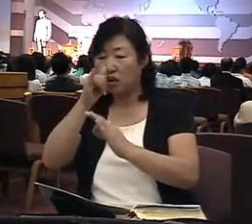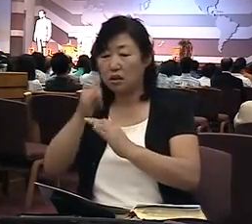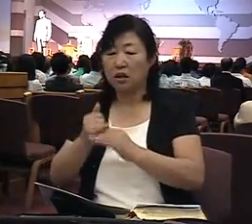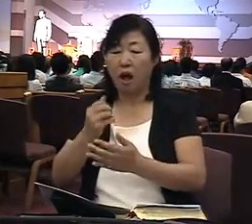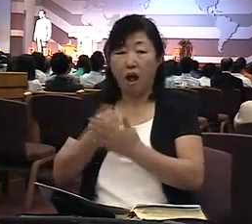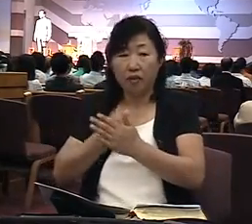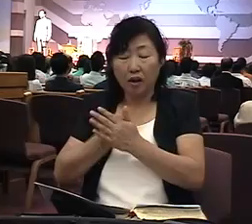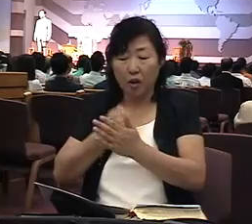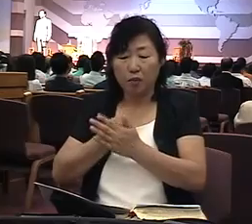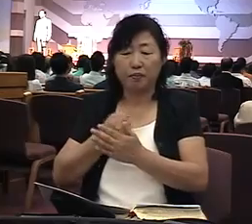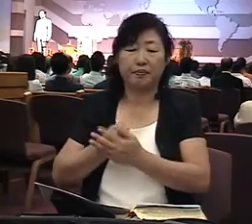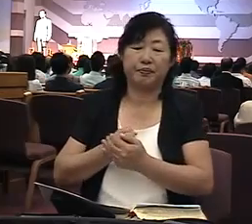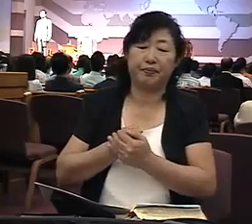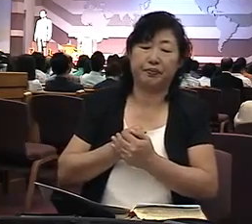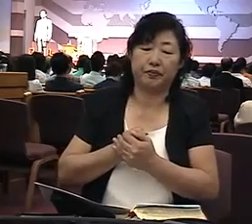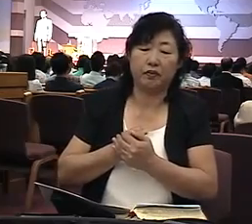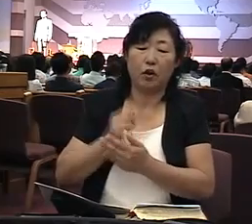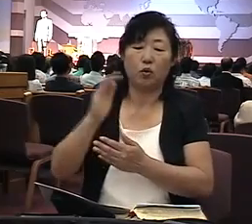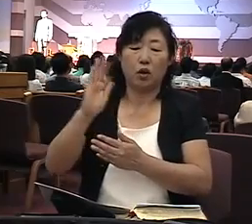안타까움이 되는 것입니다.